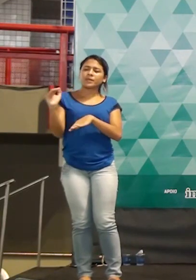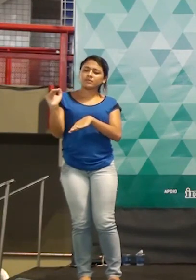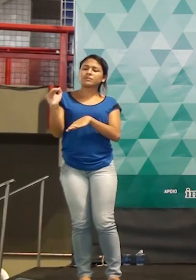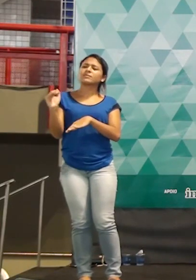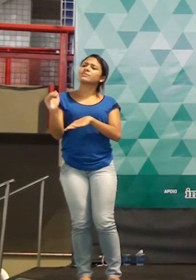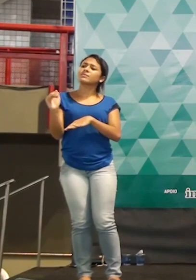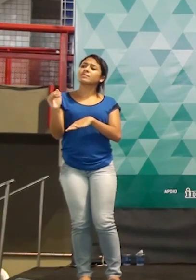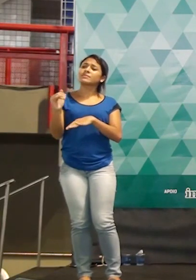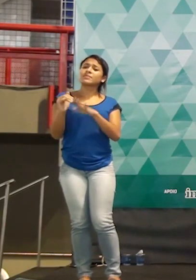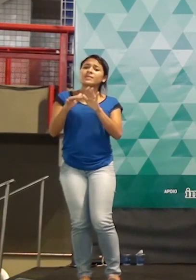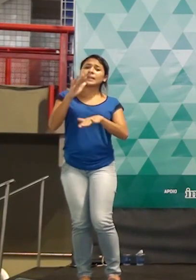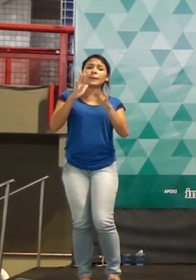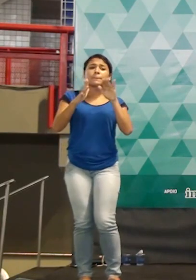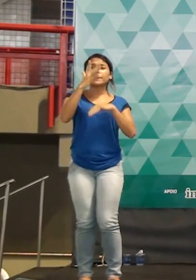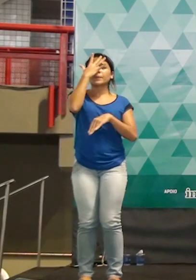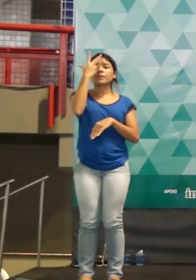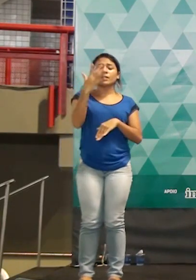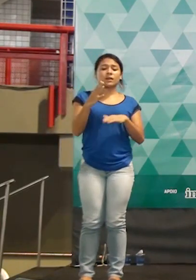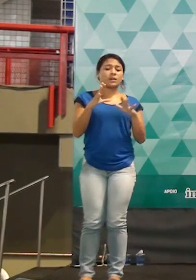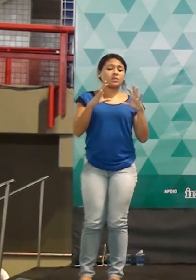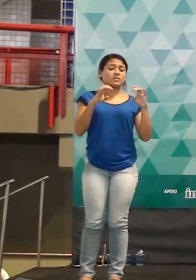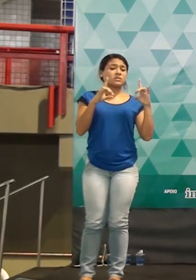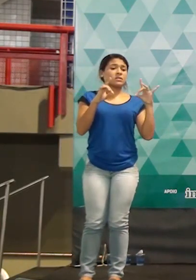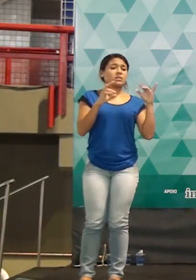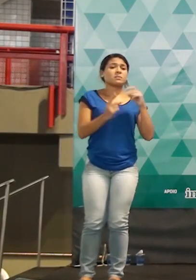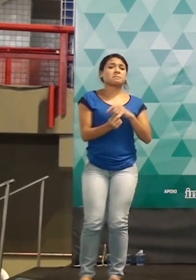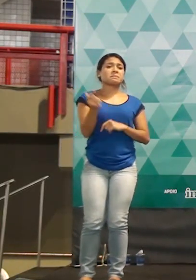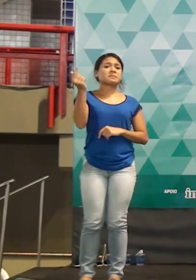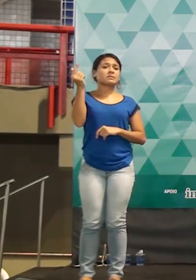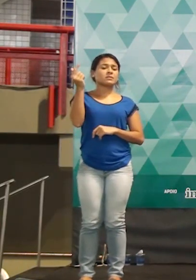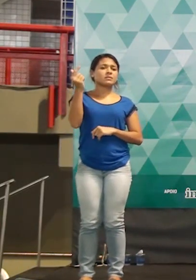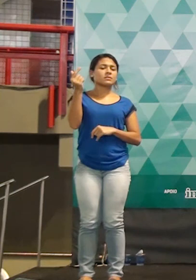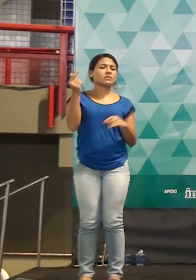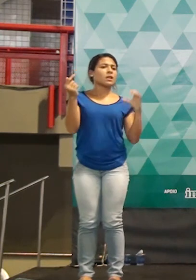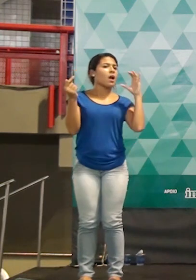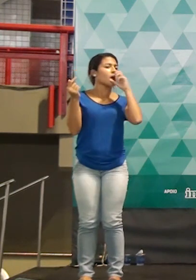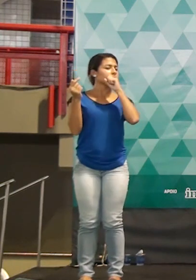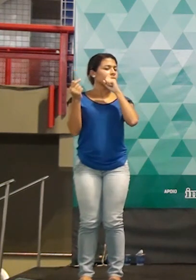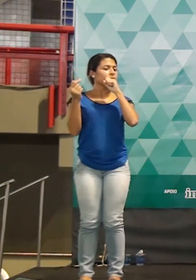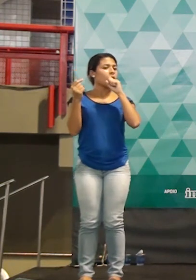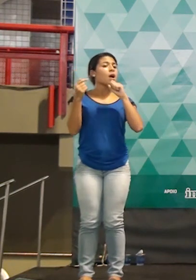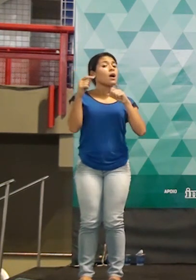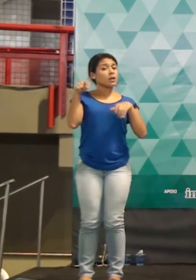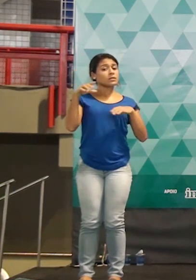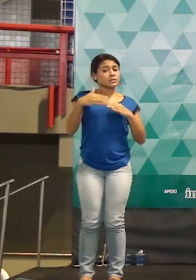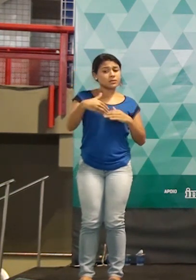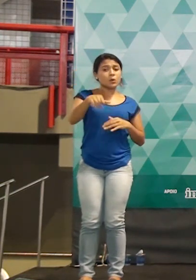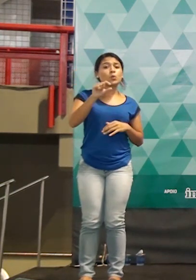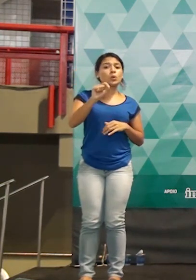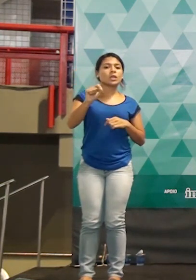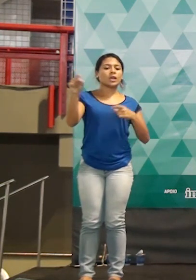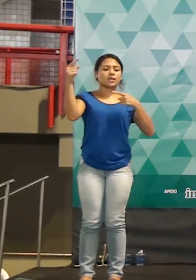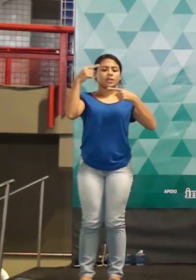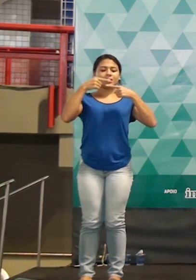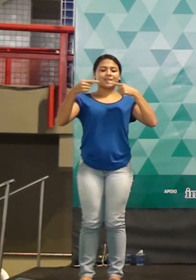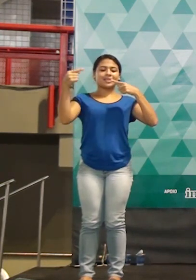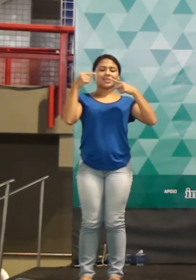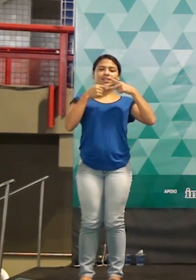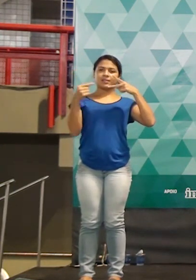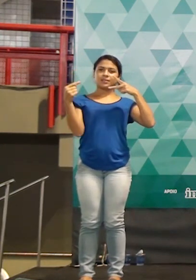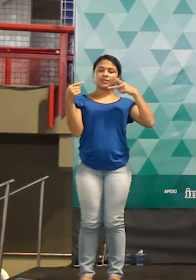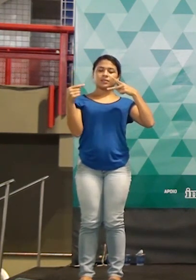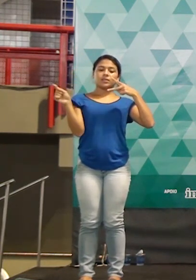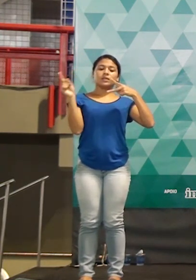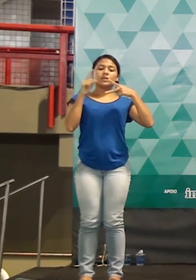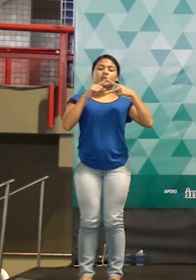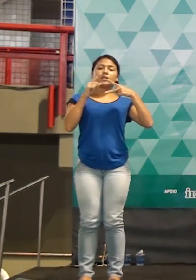que aquilo, nesse ano, por exemplo, você 2 finais de semana, só 2 dias. Não tem sentido o dia